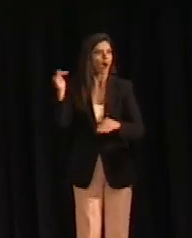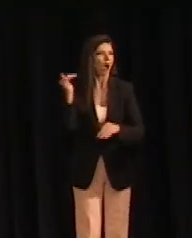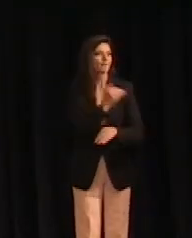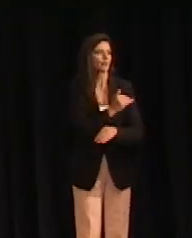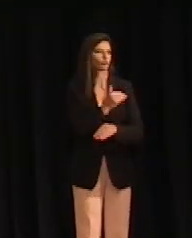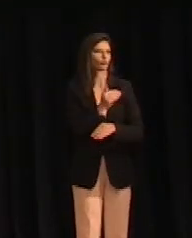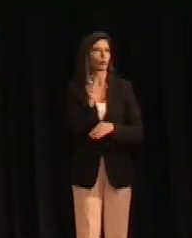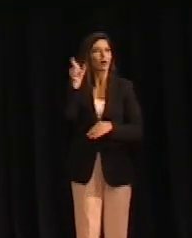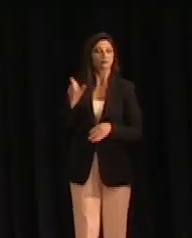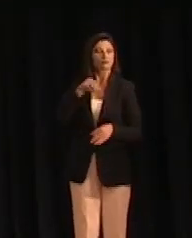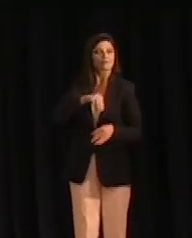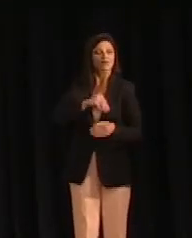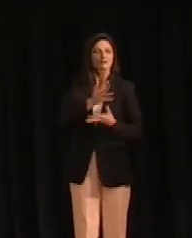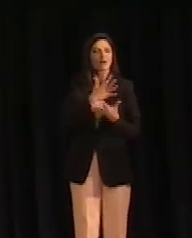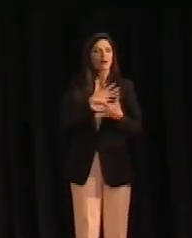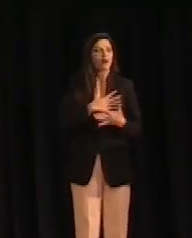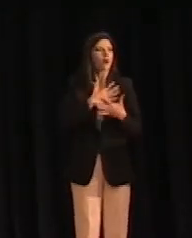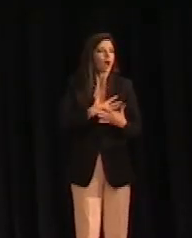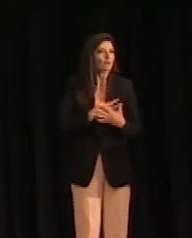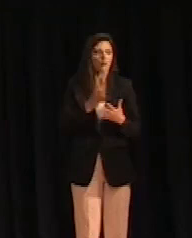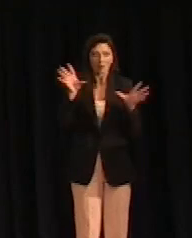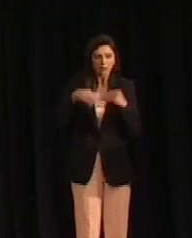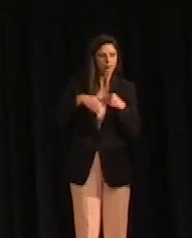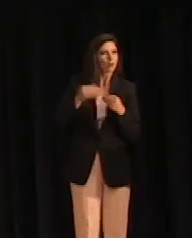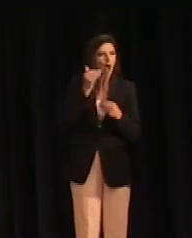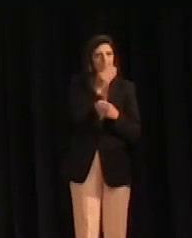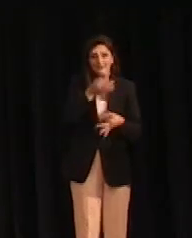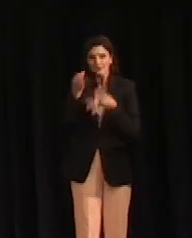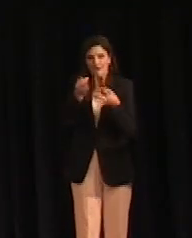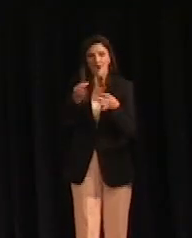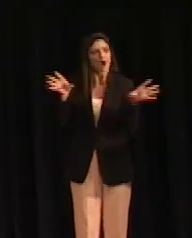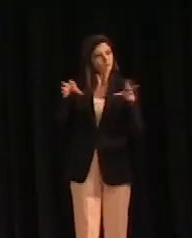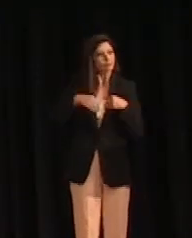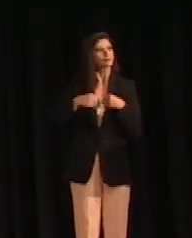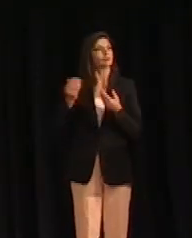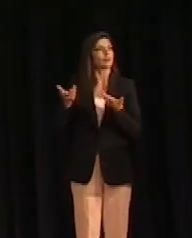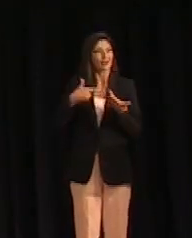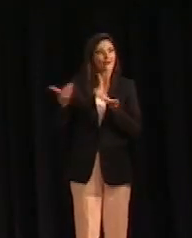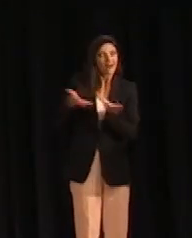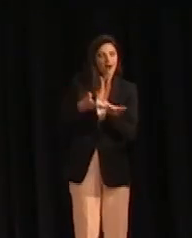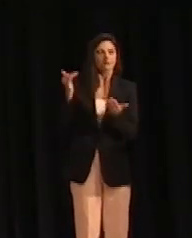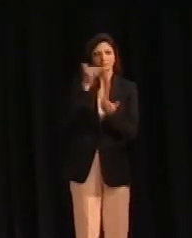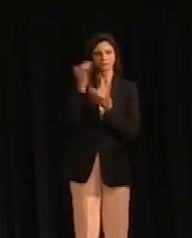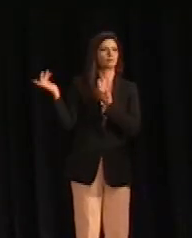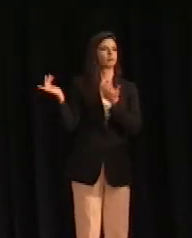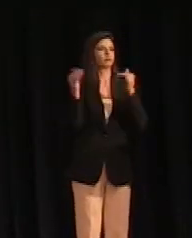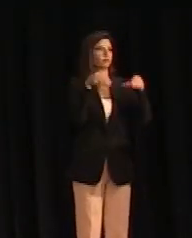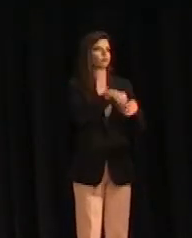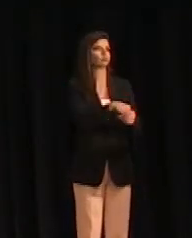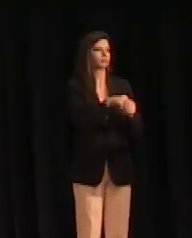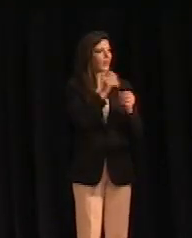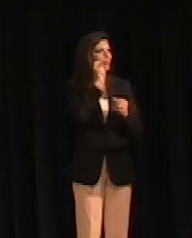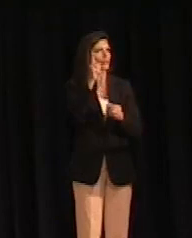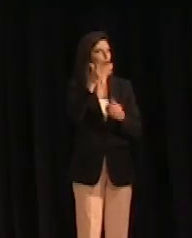που τον διακρίνει αποδέχτηκε ασμενός την πρόσκληση και αμέσως αγκάλιασε και αγίασε